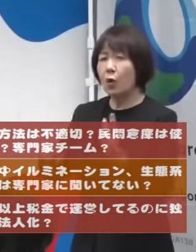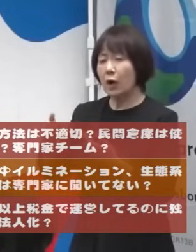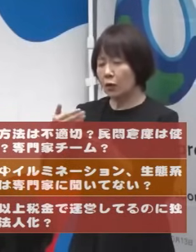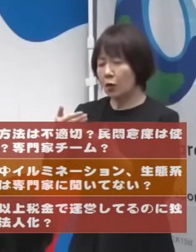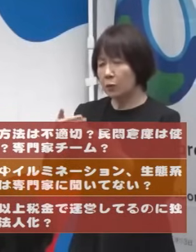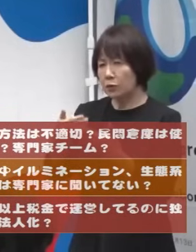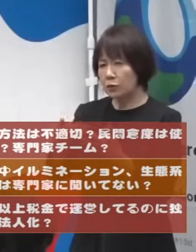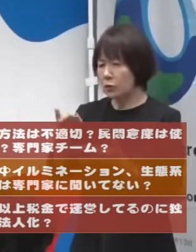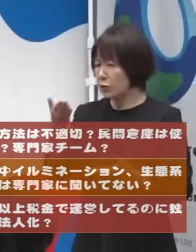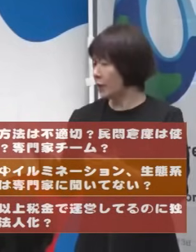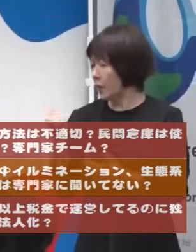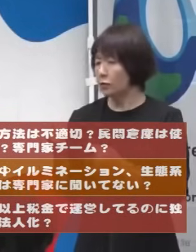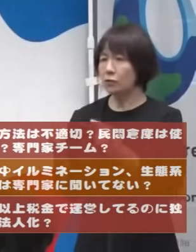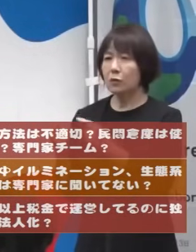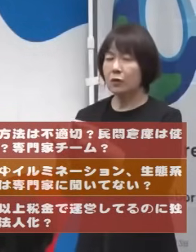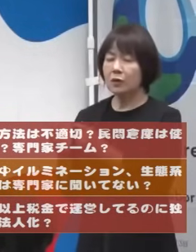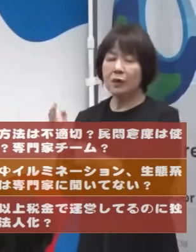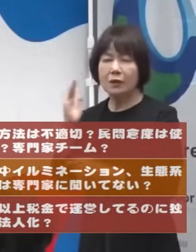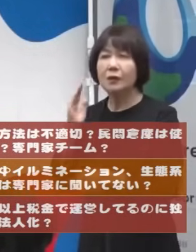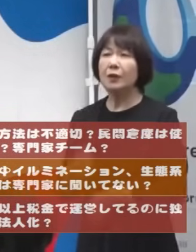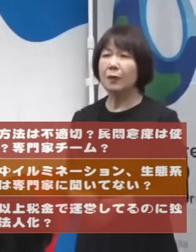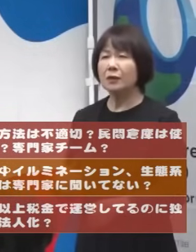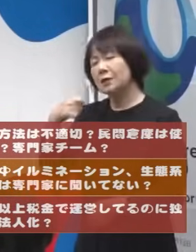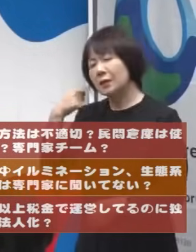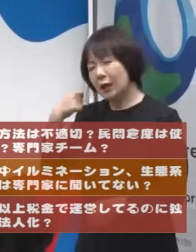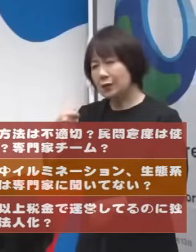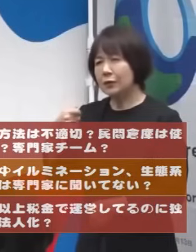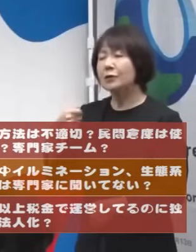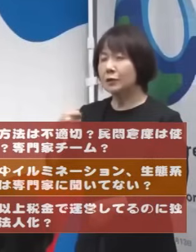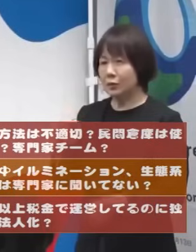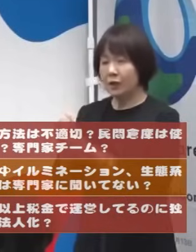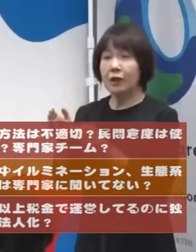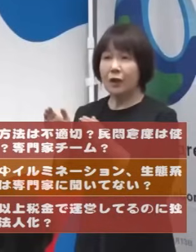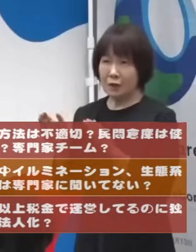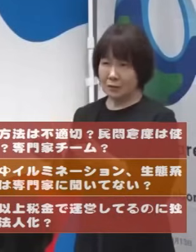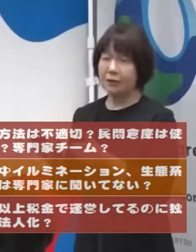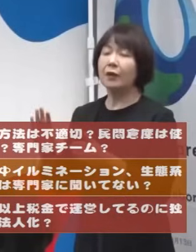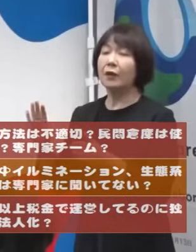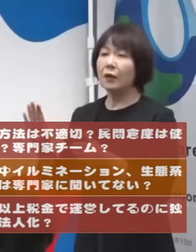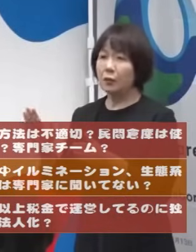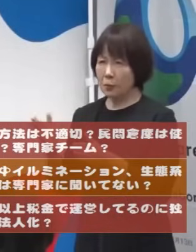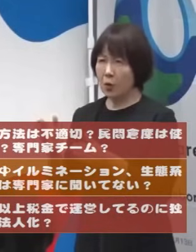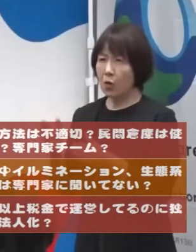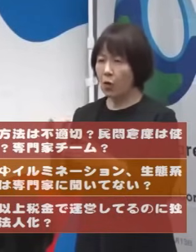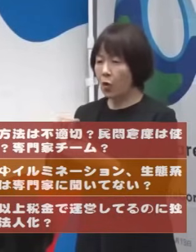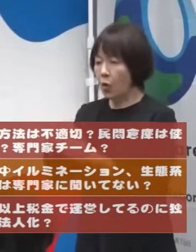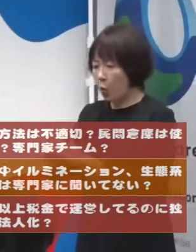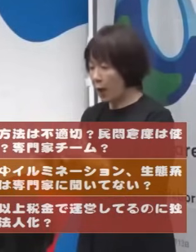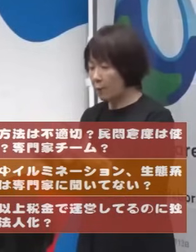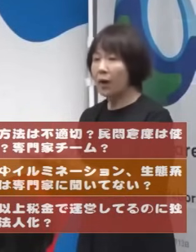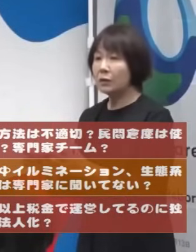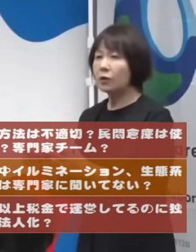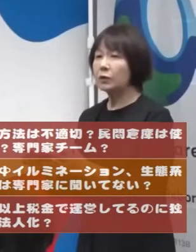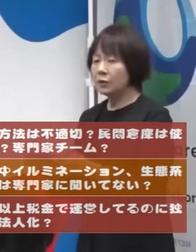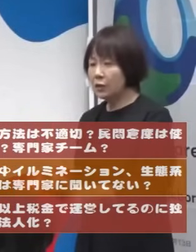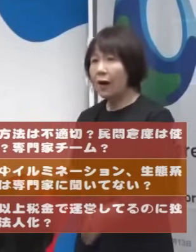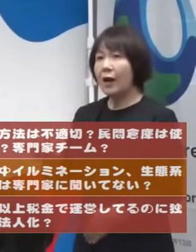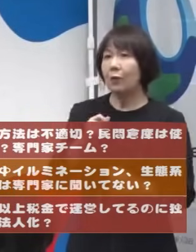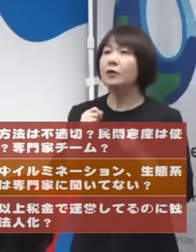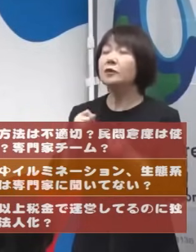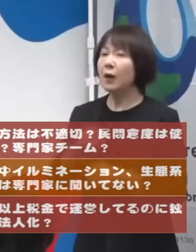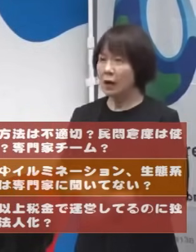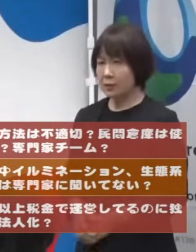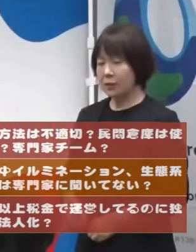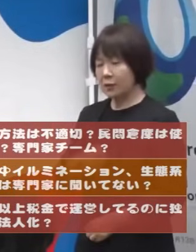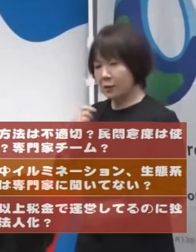品よりは比較的強いものだというふうにも聞いてます。夏場ということではありますけれども、まずこの保管場所については変更をいたします